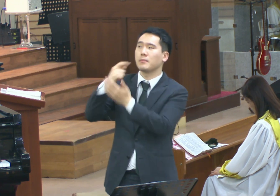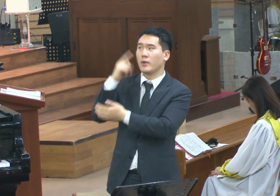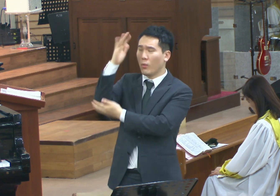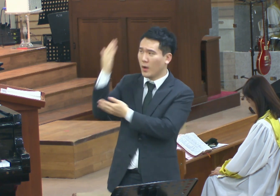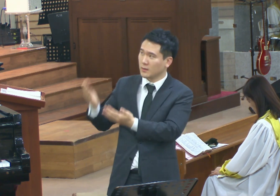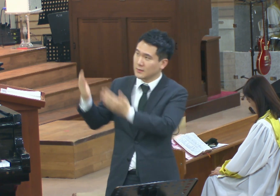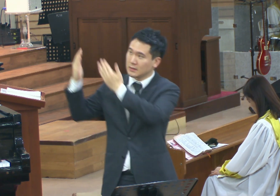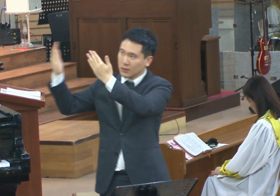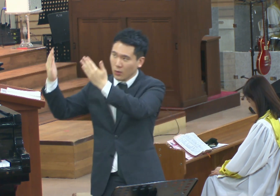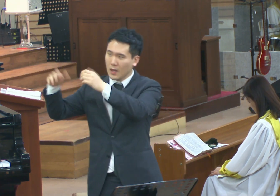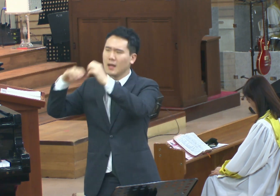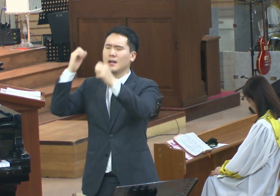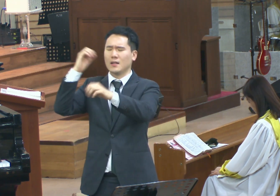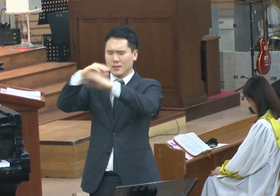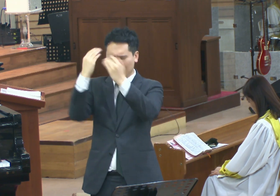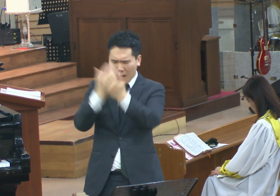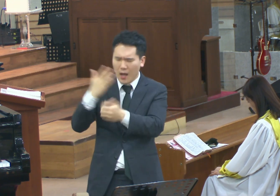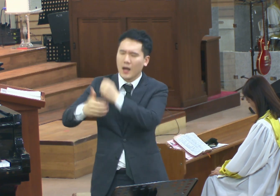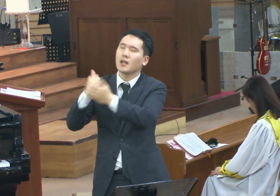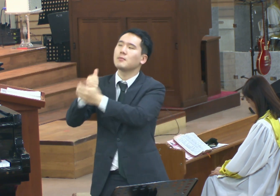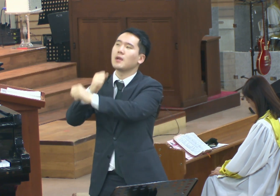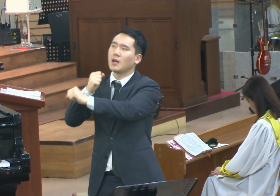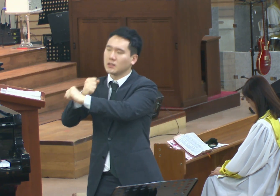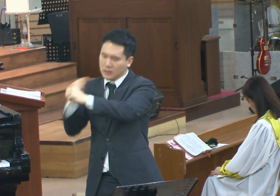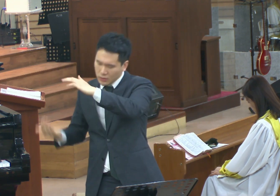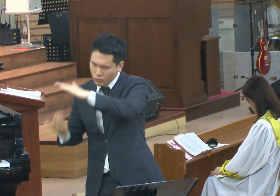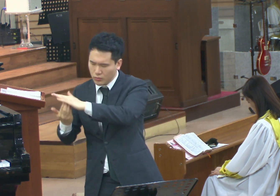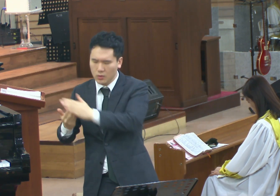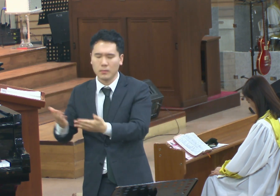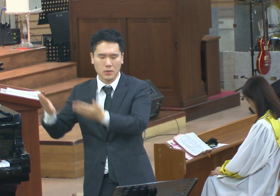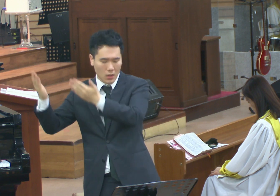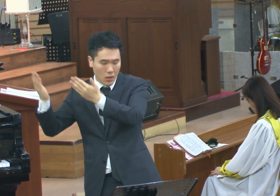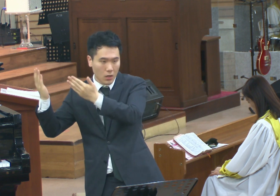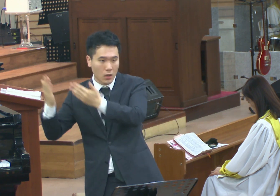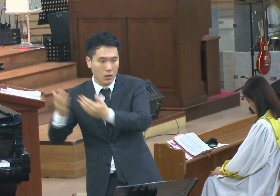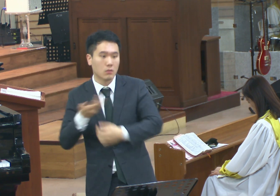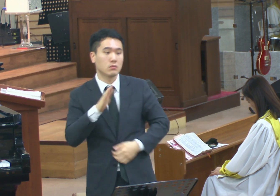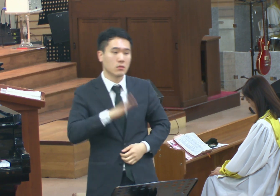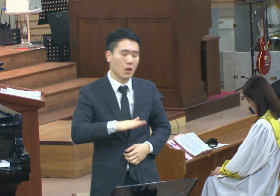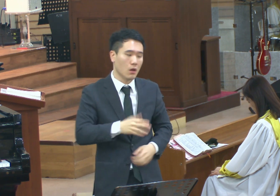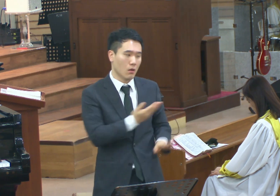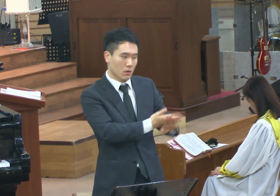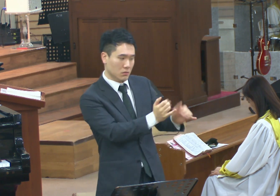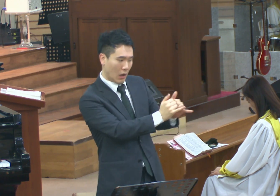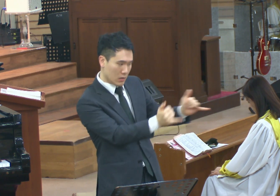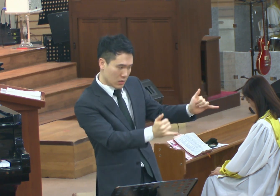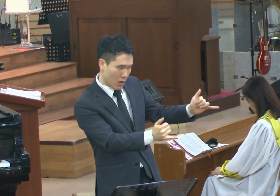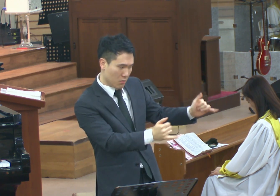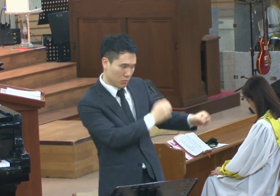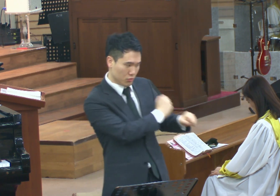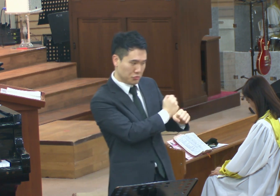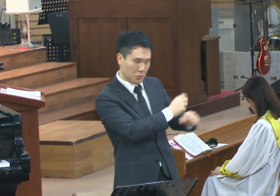그분들 중에는 사람들의 수고에 대해서는 별것 아닌 것으로 여기는 경우가 있어요.